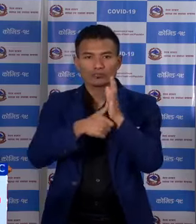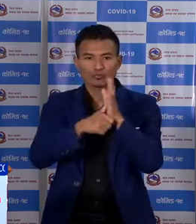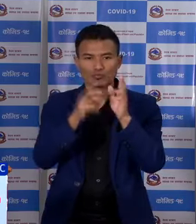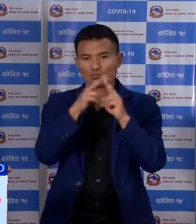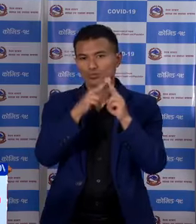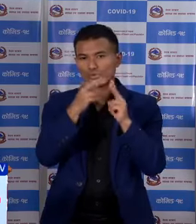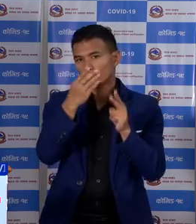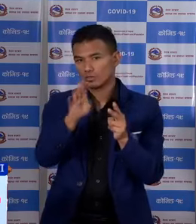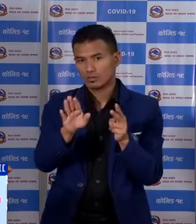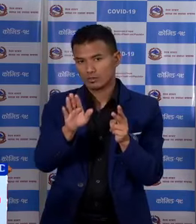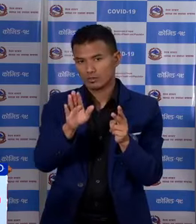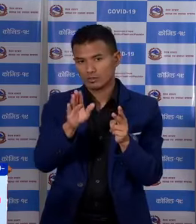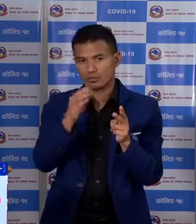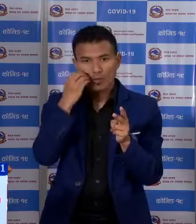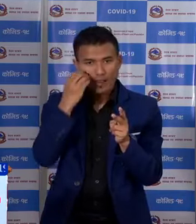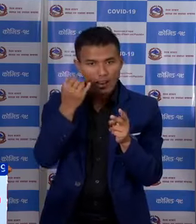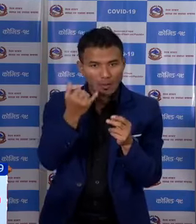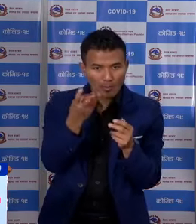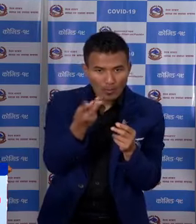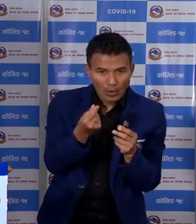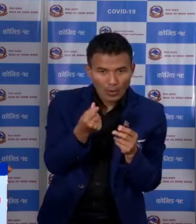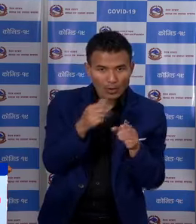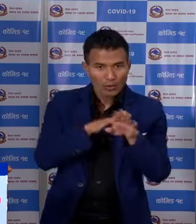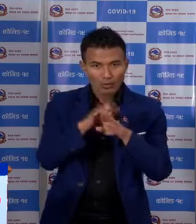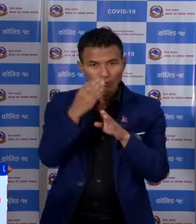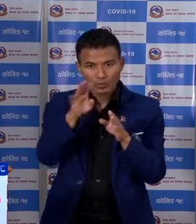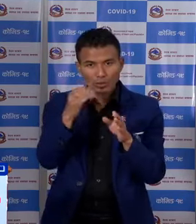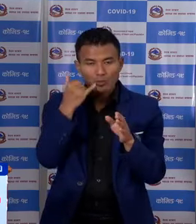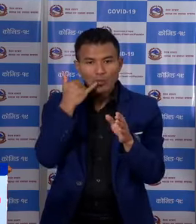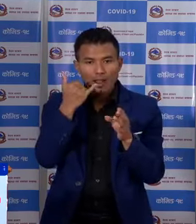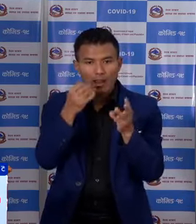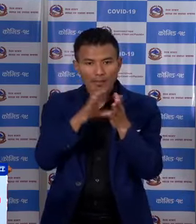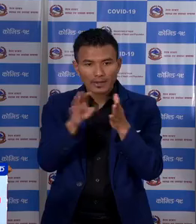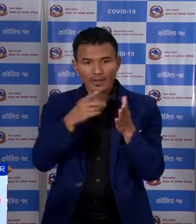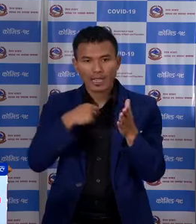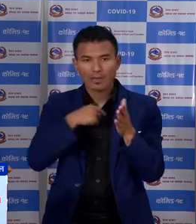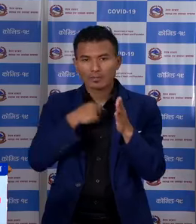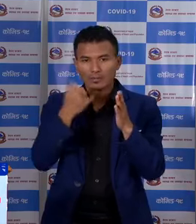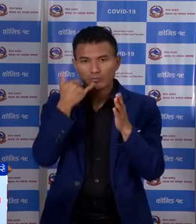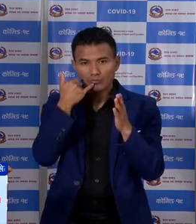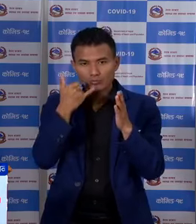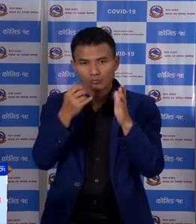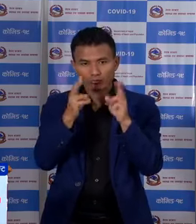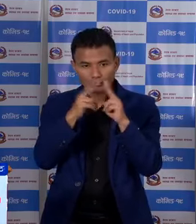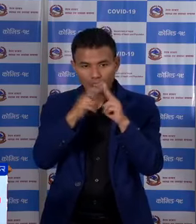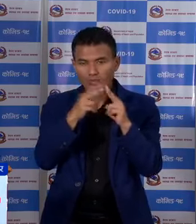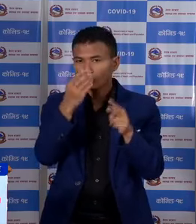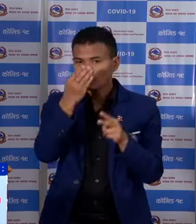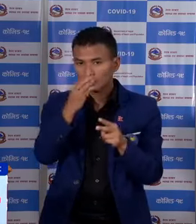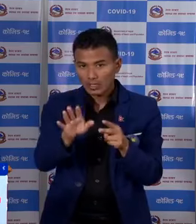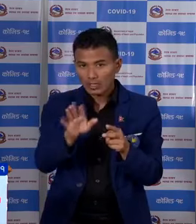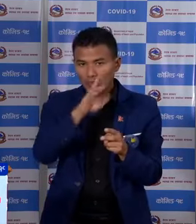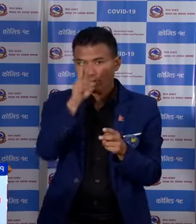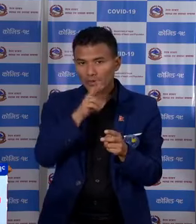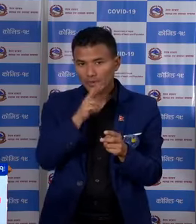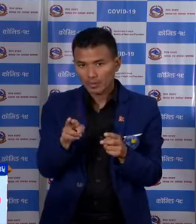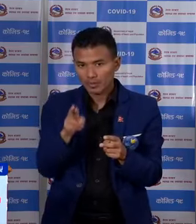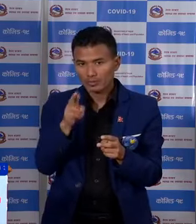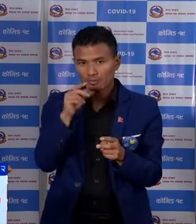હૂરુલે પરુલે પરનું પરનુલે હૂ તેઓ મોબાઈલ માર્રથ હામીલે કન્ટક્ટ ગર્શાં વાર લાઈ ર